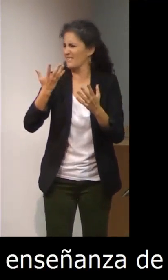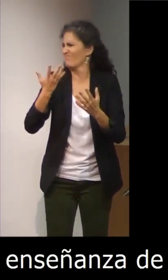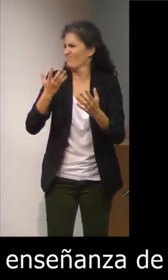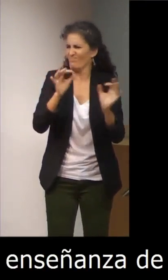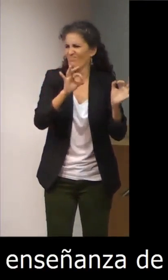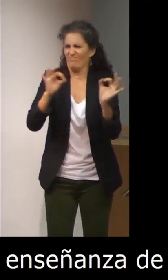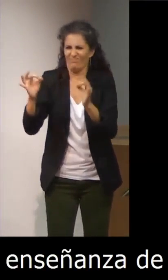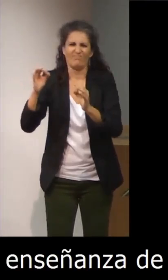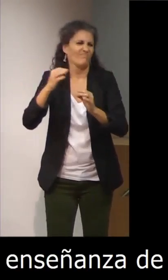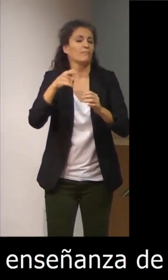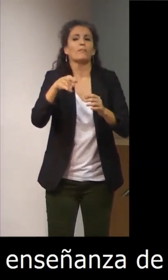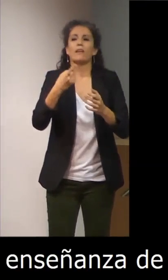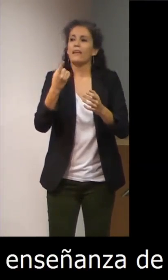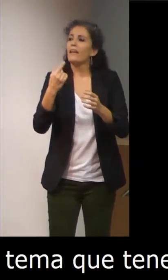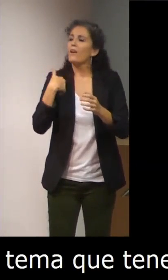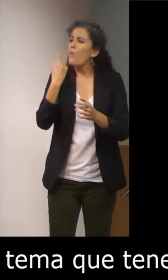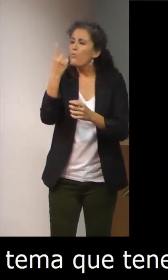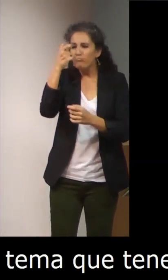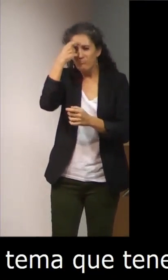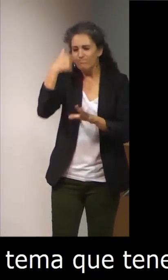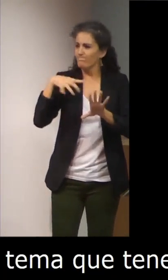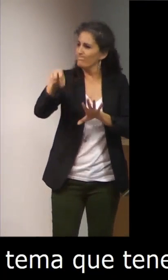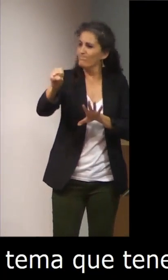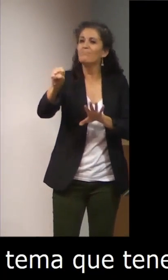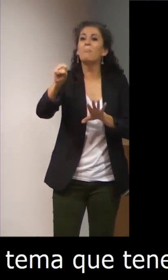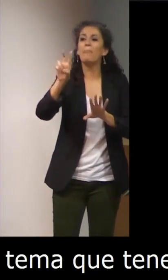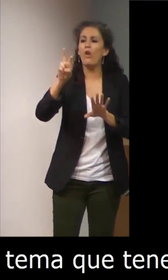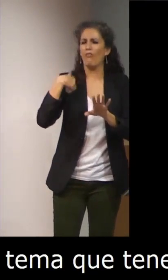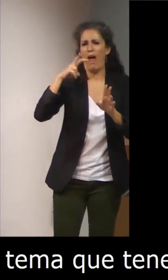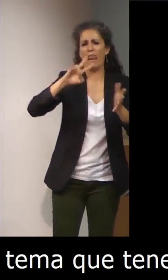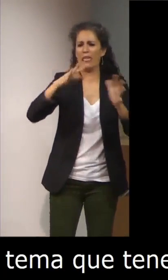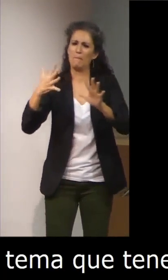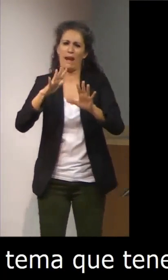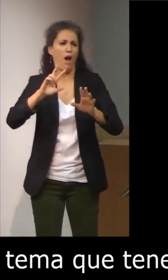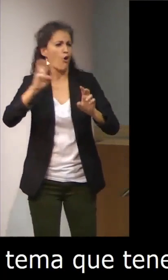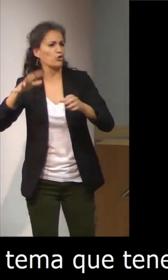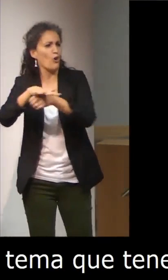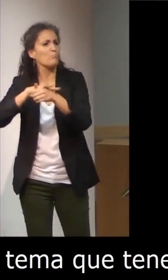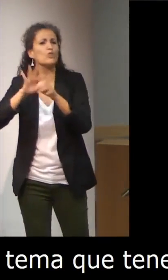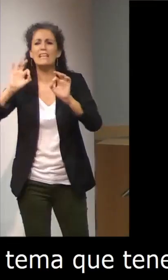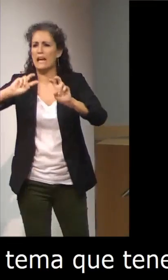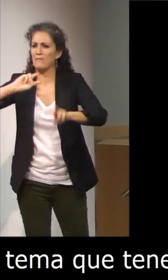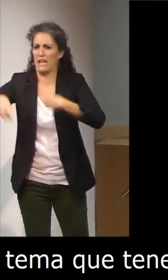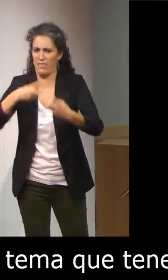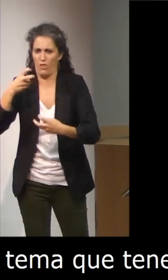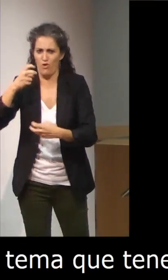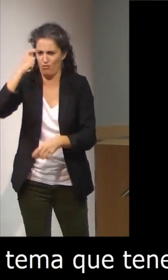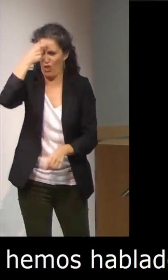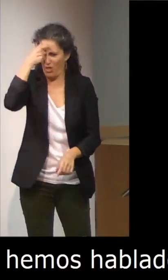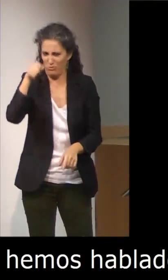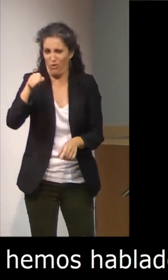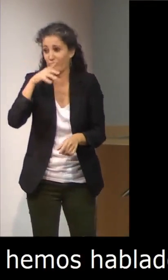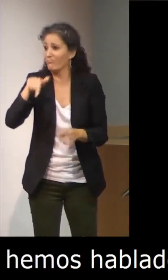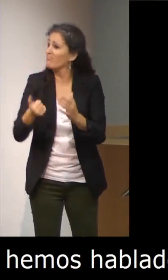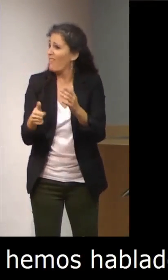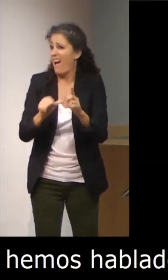nuevas tecnologías en la formación de de esta lengua como espacios virtuales me sirve